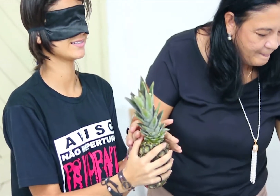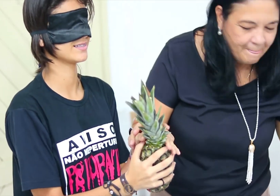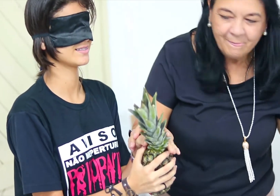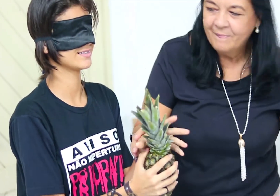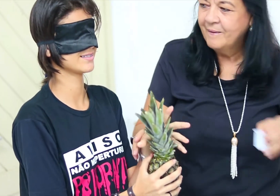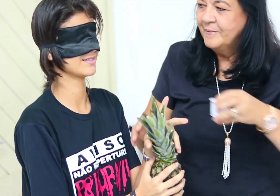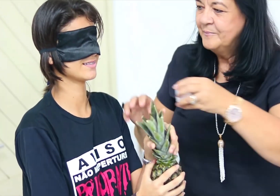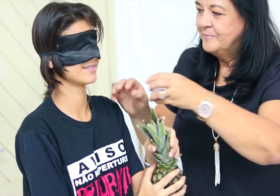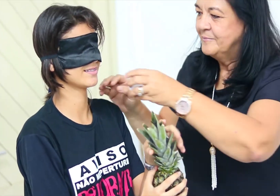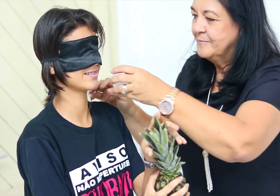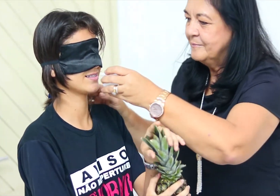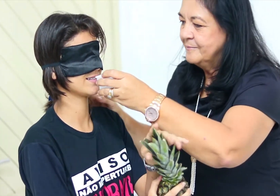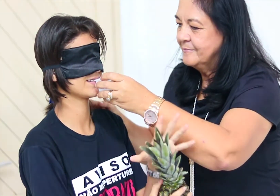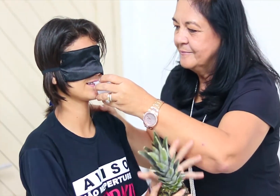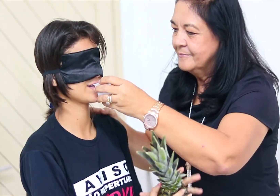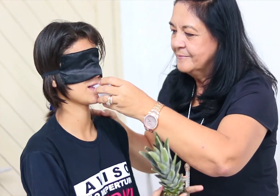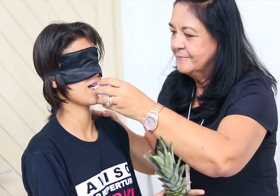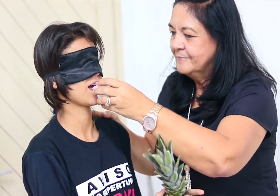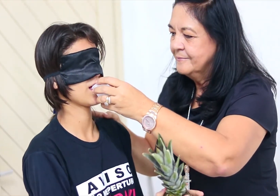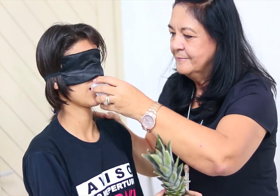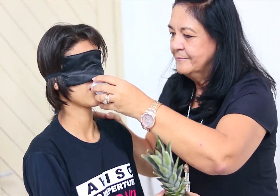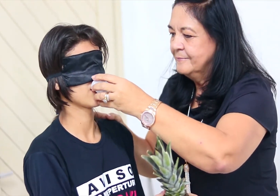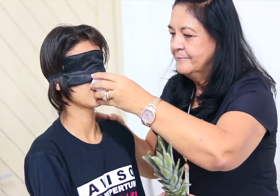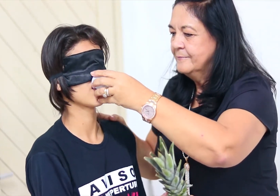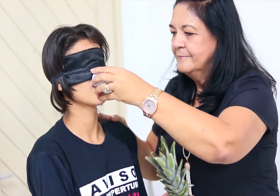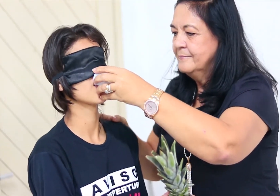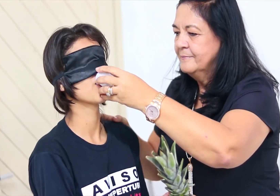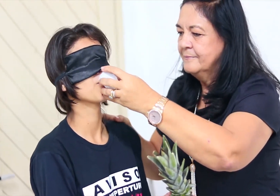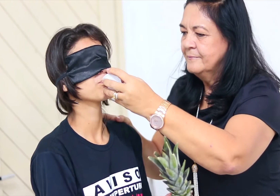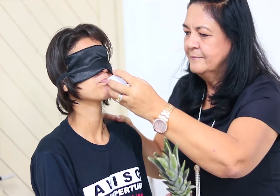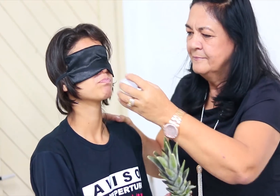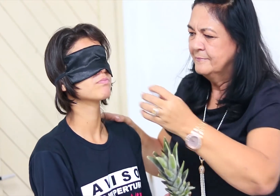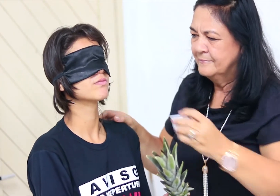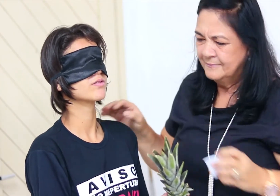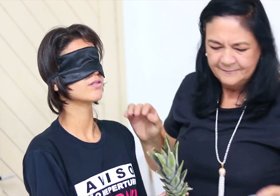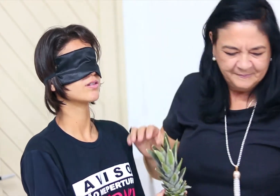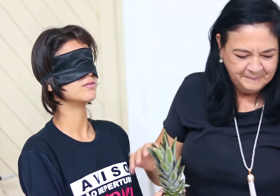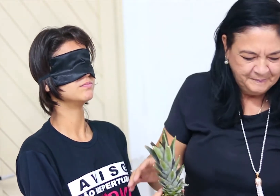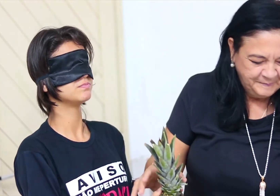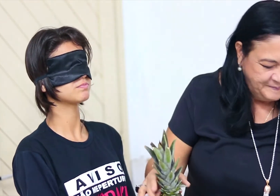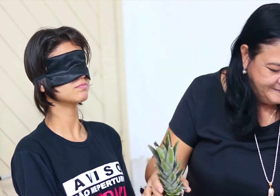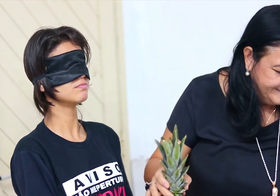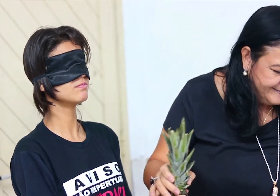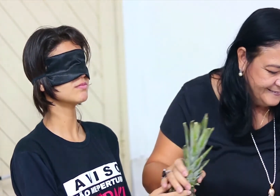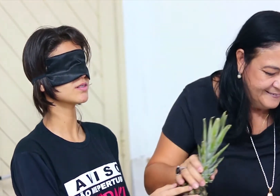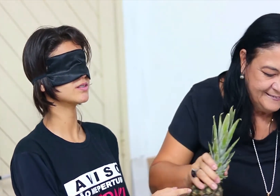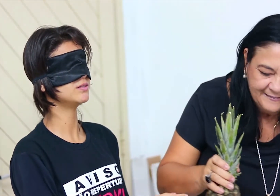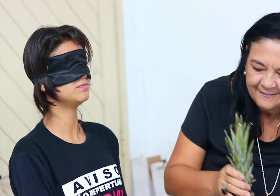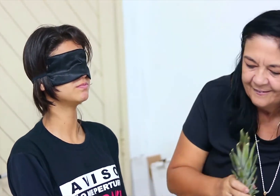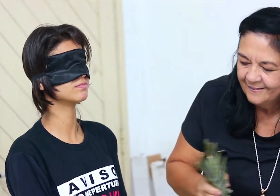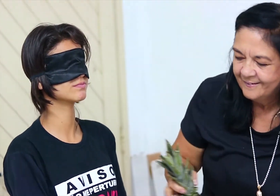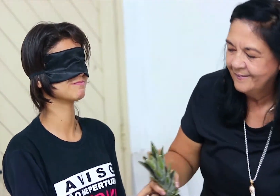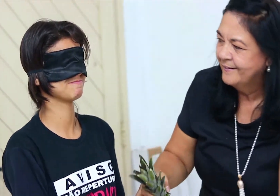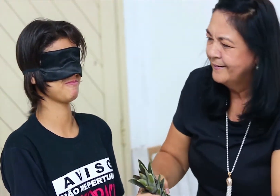ela imagina as coisas? Porque é claro que ela vai ter uma pequena percepção de como é o mundo, pelo menos na cabeça dela. Porque se ela não